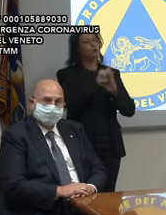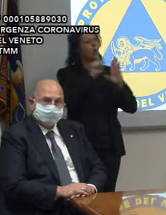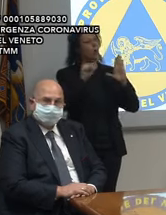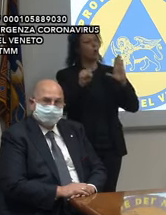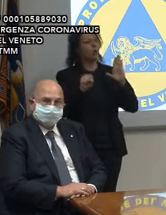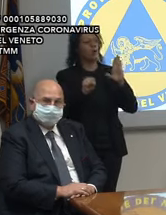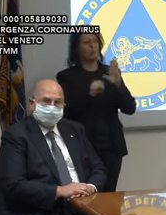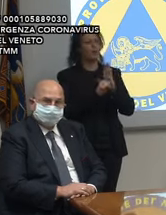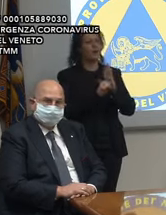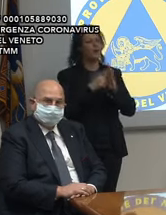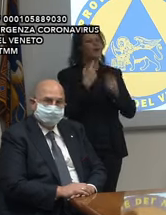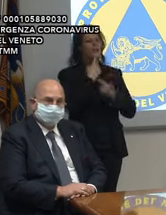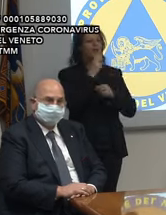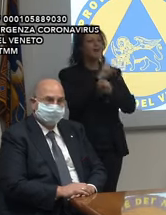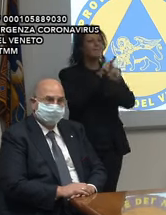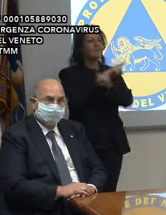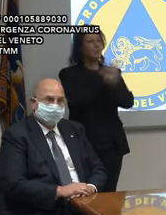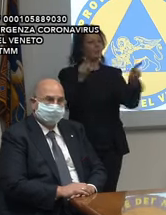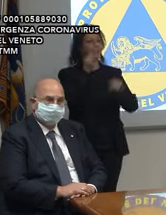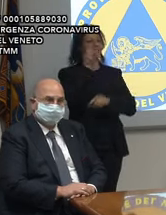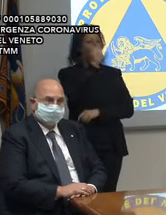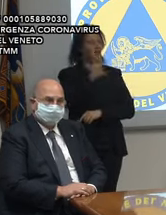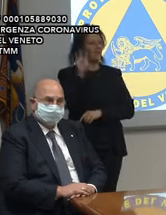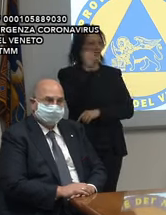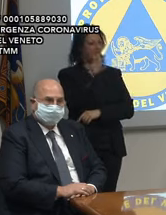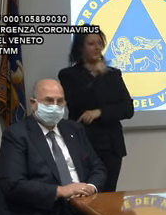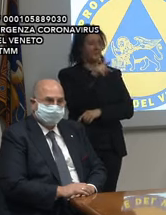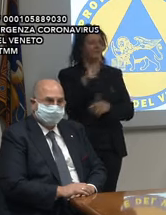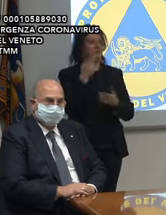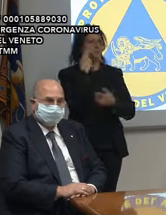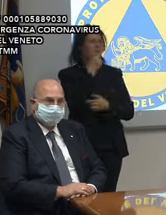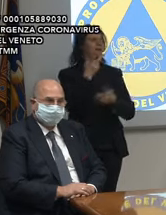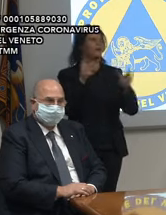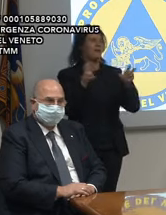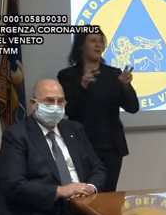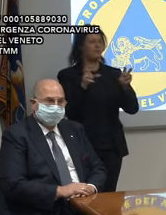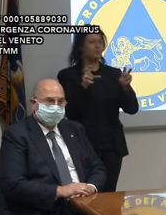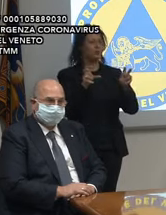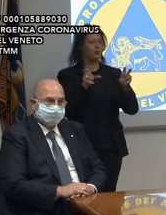tutti coloro che sono collegati, che vedranno i vostri servizi stasera, domani.